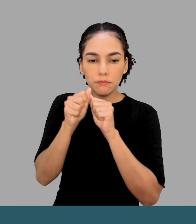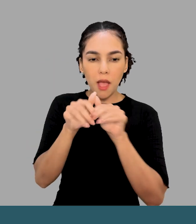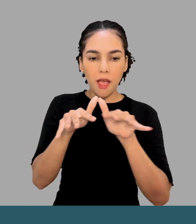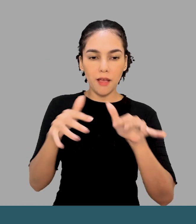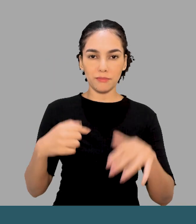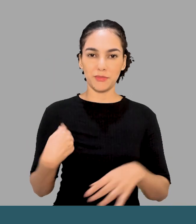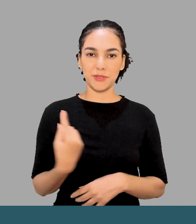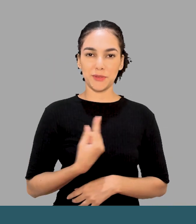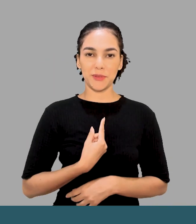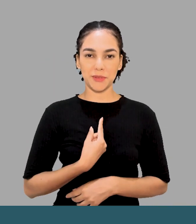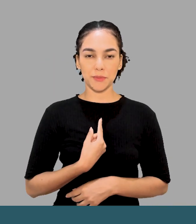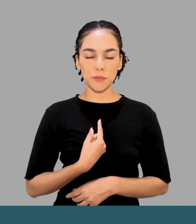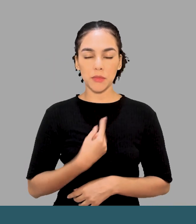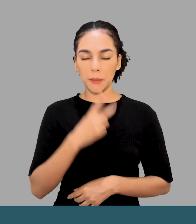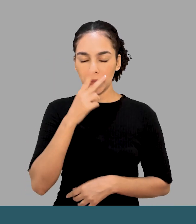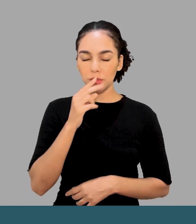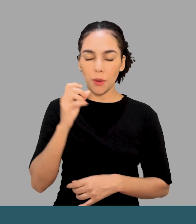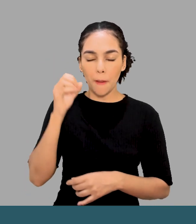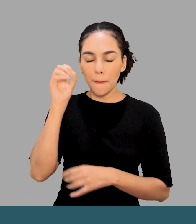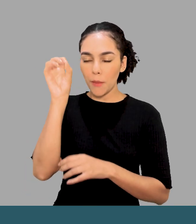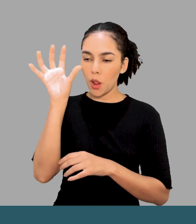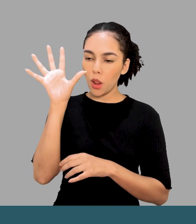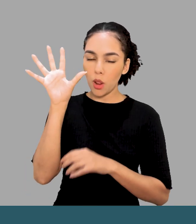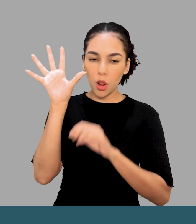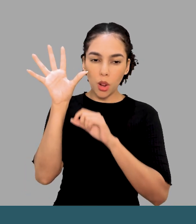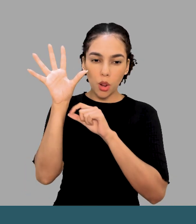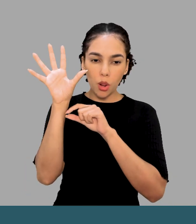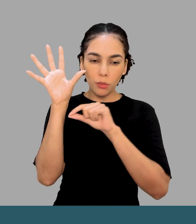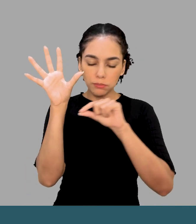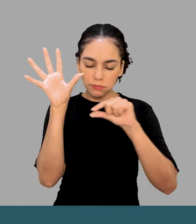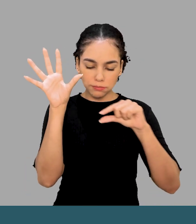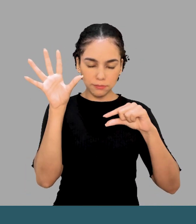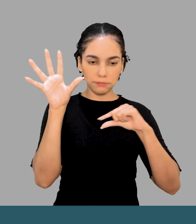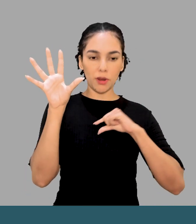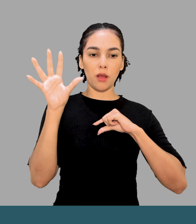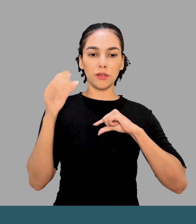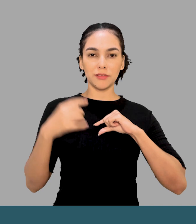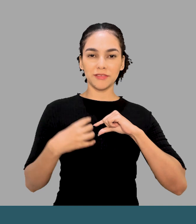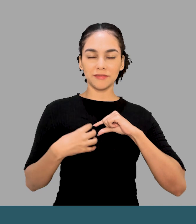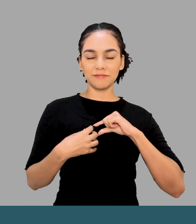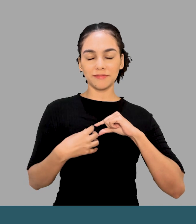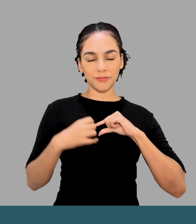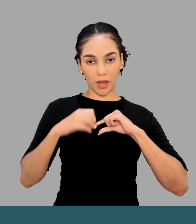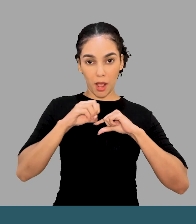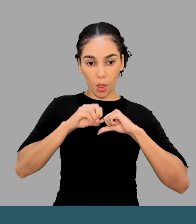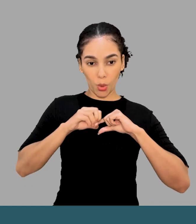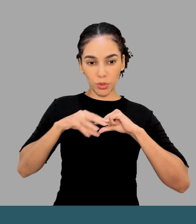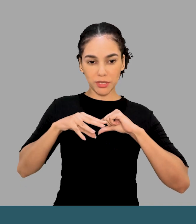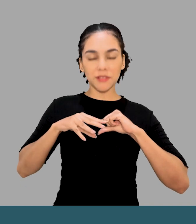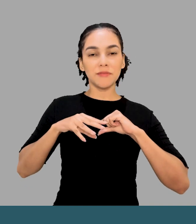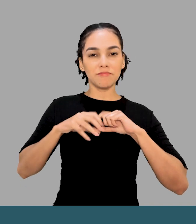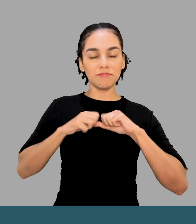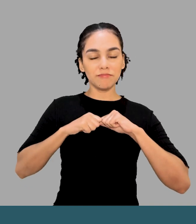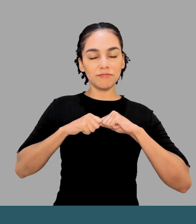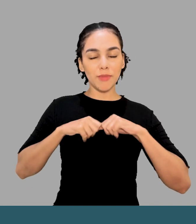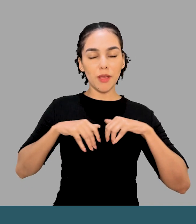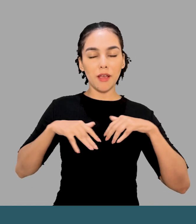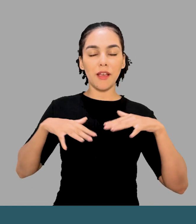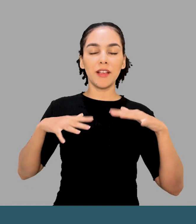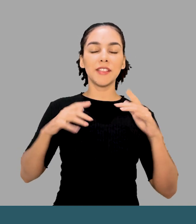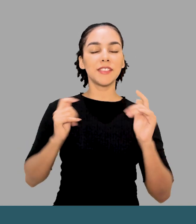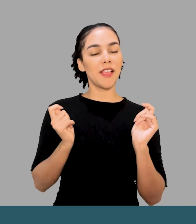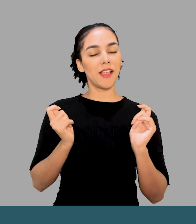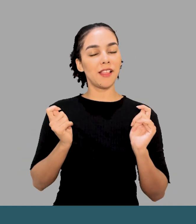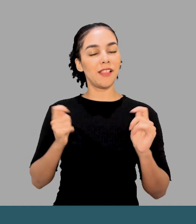Nós fomos feitos de um pedacinho de luz e não luz. E aquela luz que veio para o nosso peito vira talento.